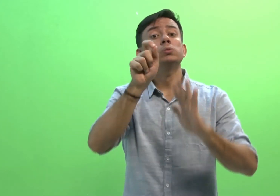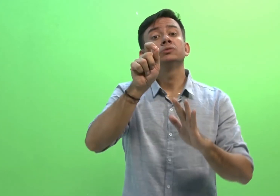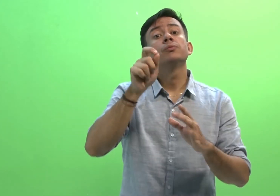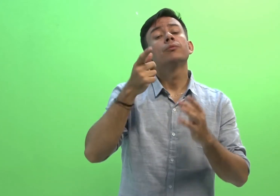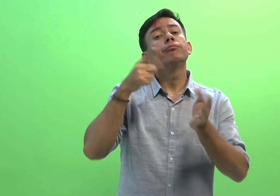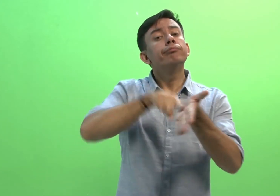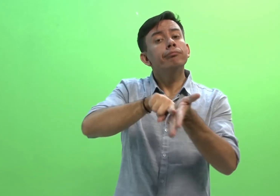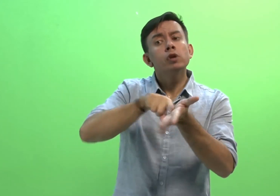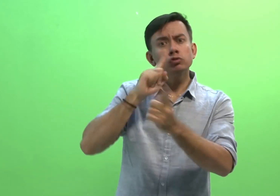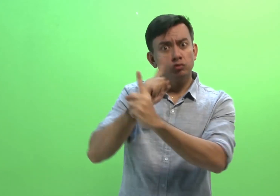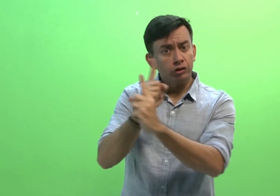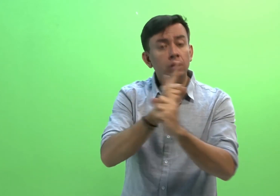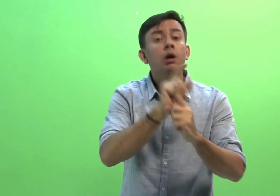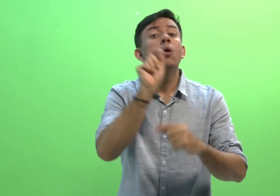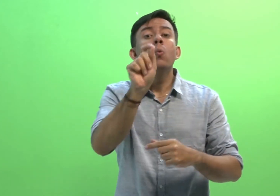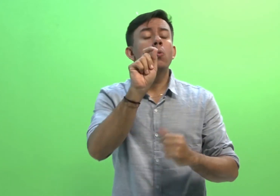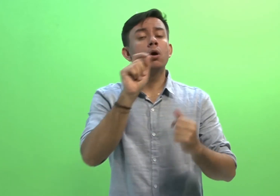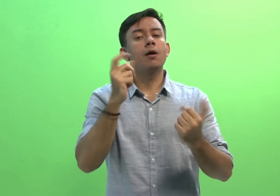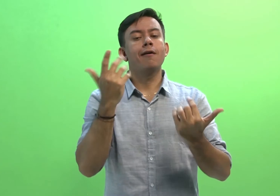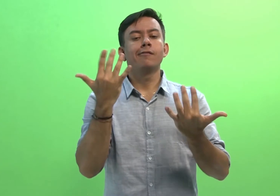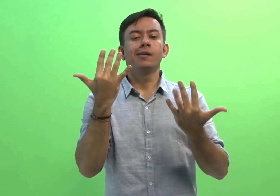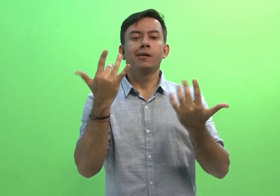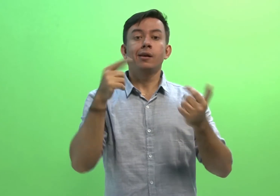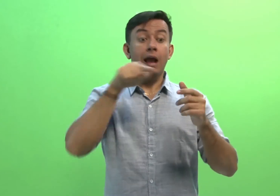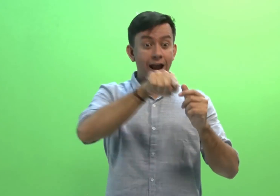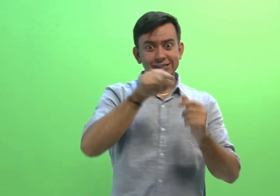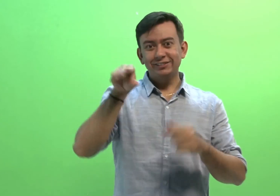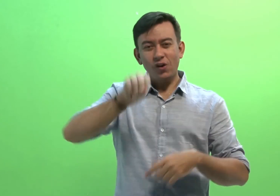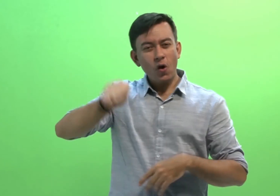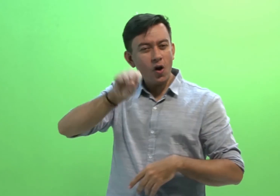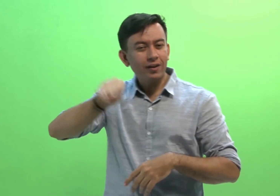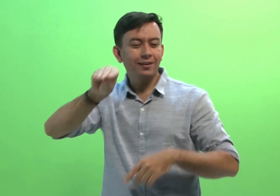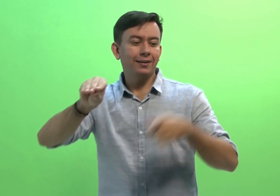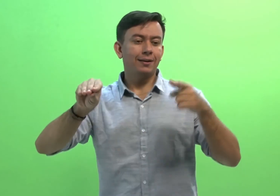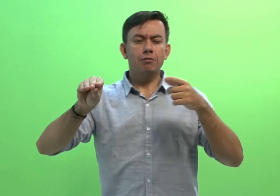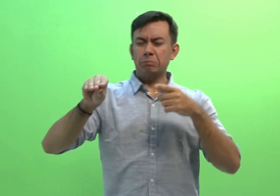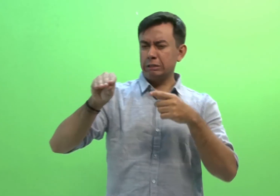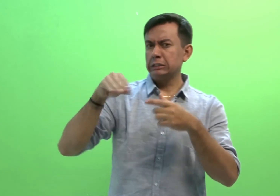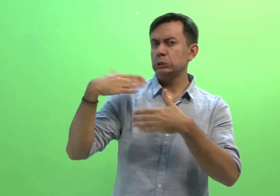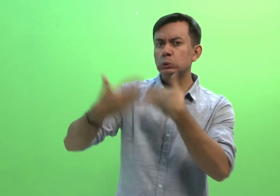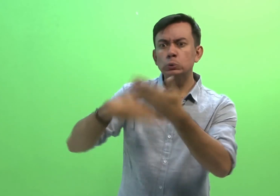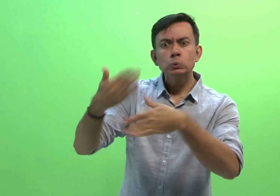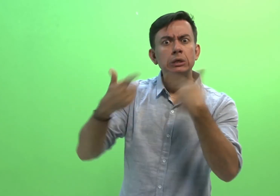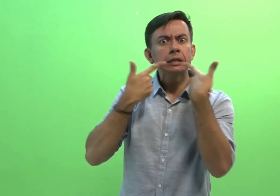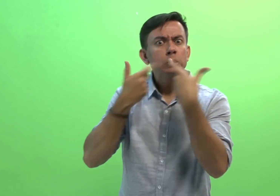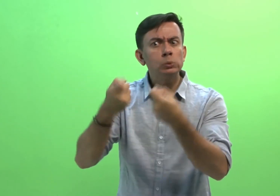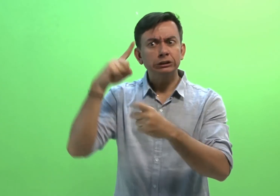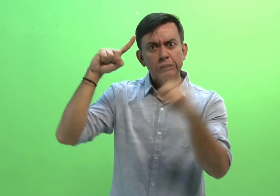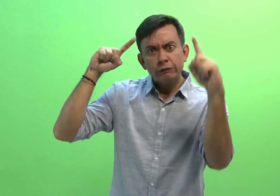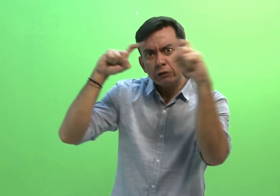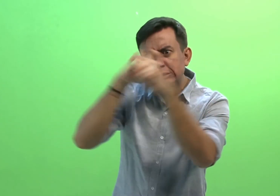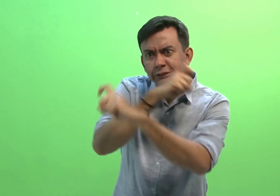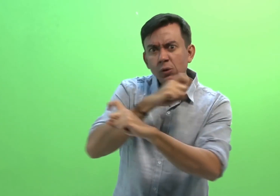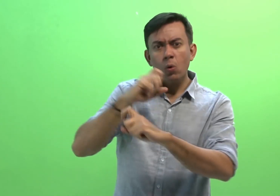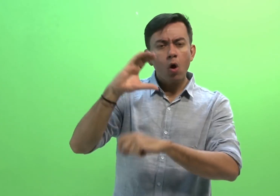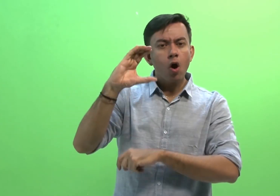Então, pesquisas comprovam que, assim como a língua oral ela se desenvolve linguisticamente, que ela é uma